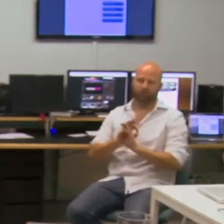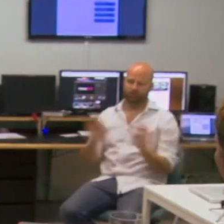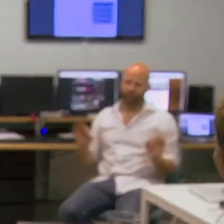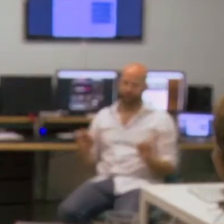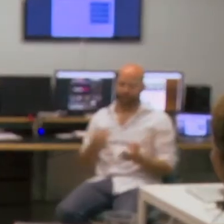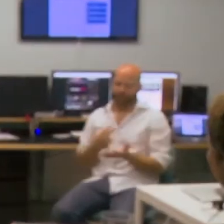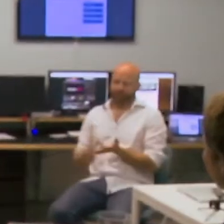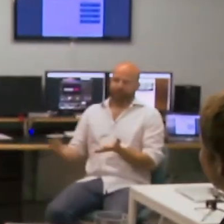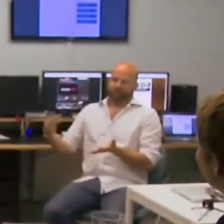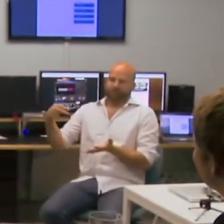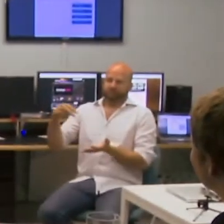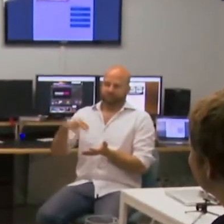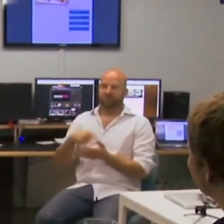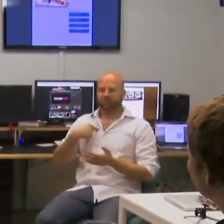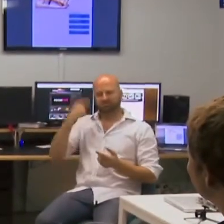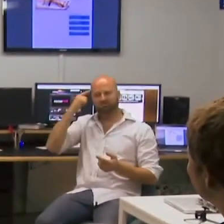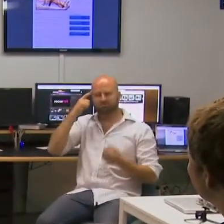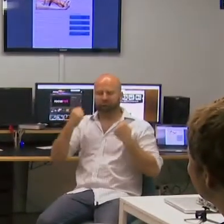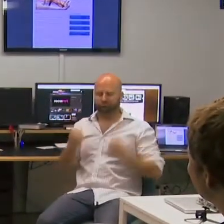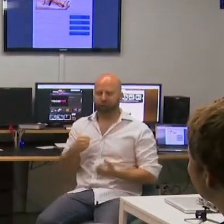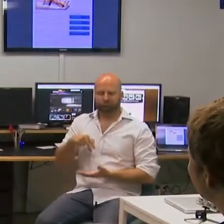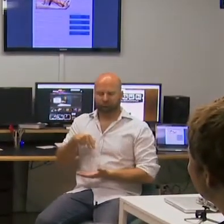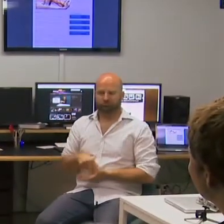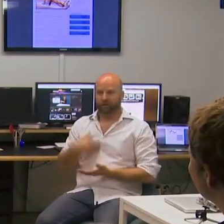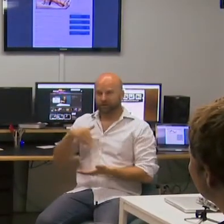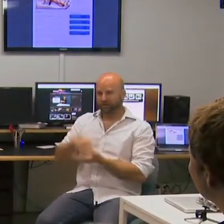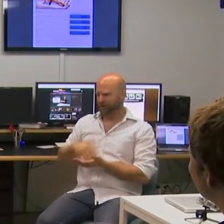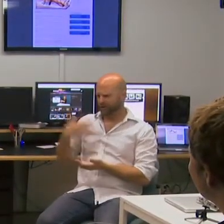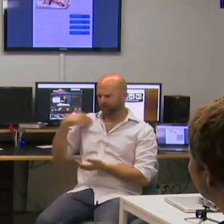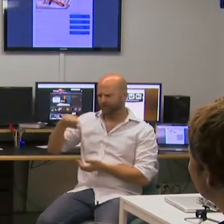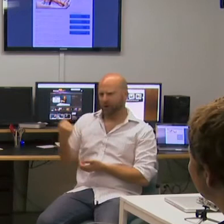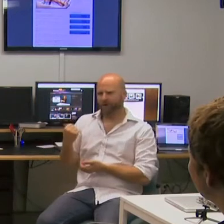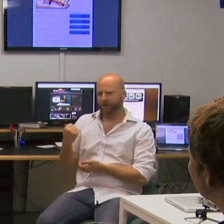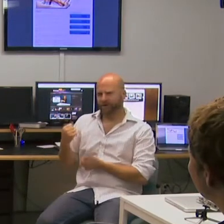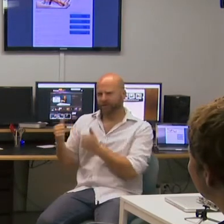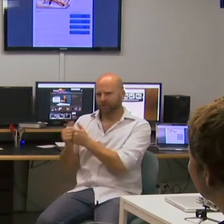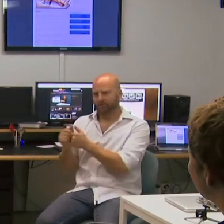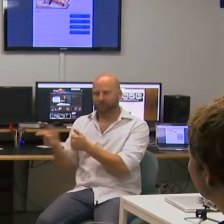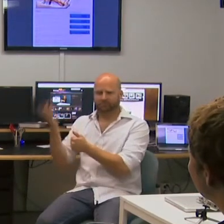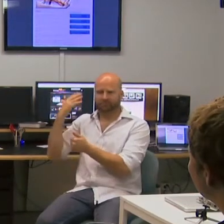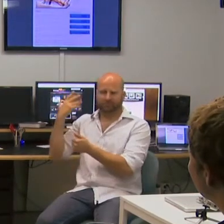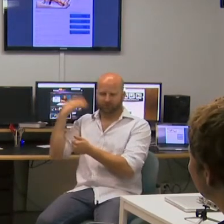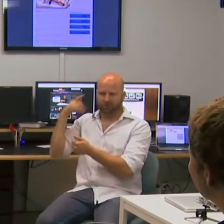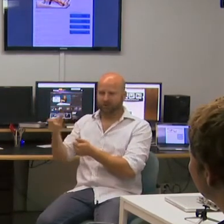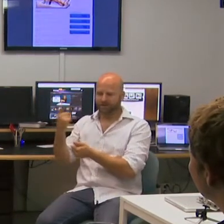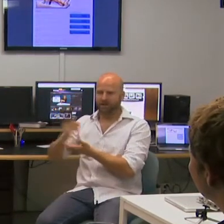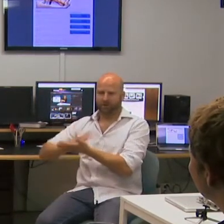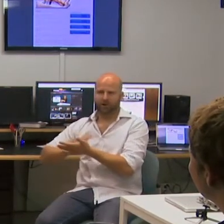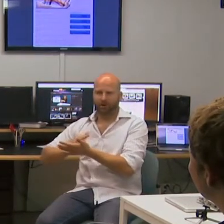Zum Glück körperlich nichts passiert. Also ich war noch eigentlich fit da. Und dann meine Freundin früher,